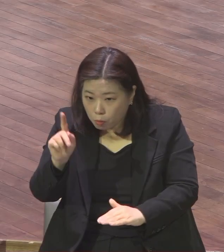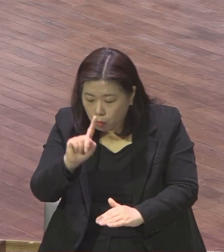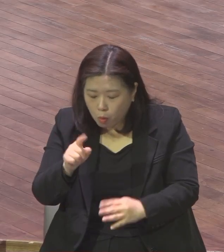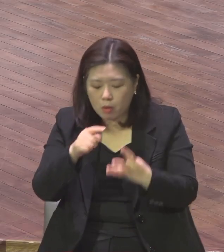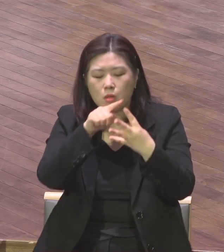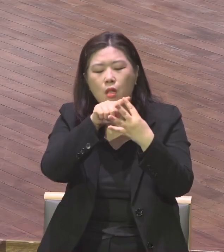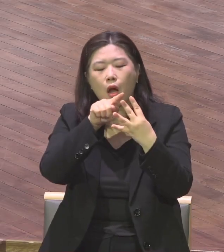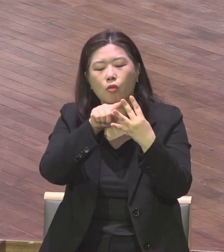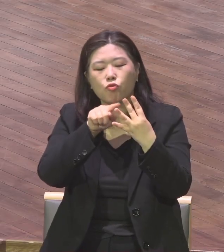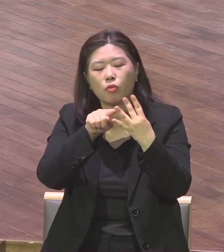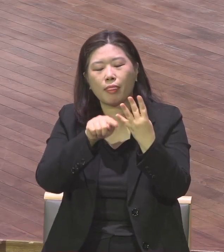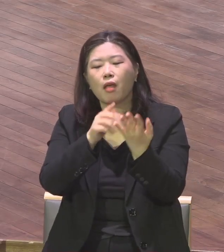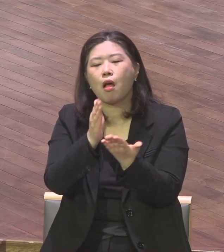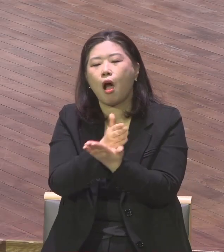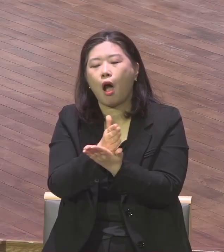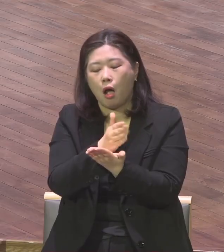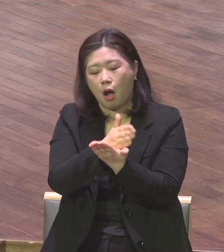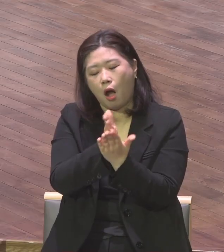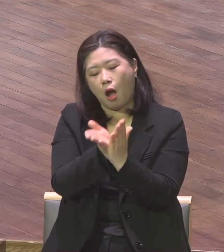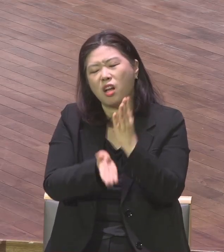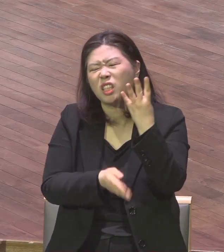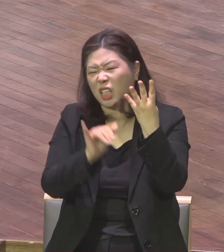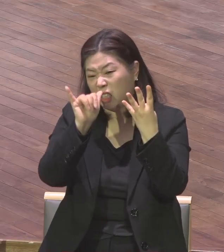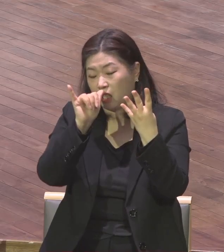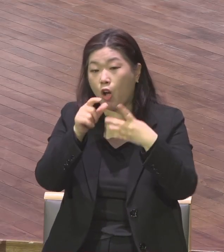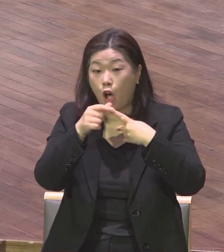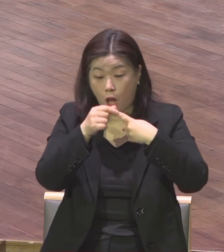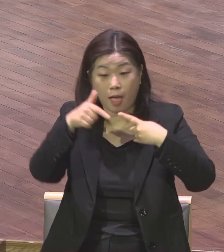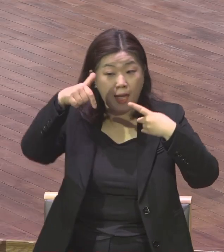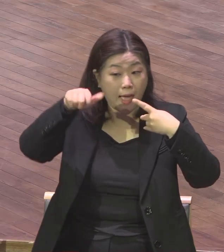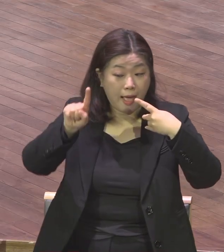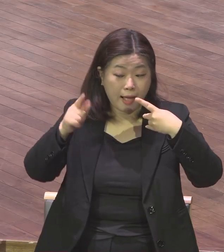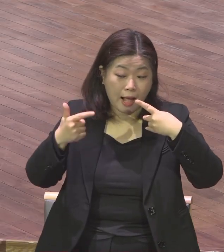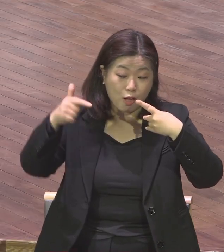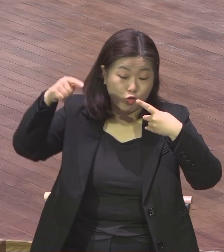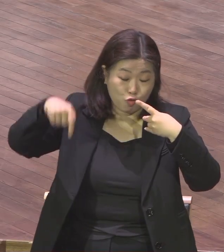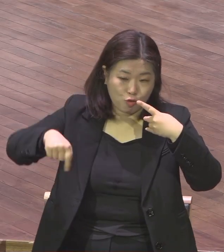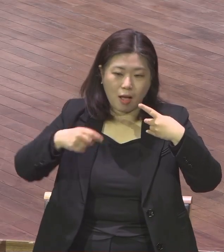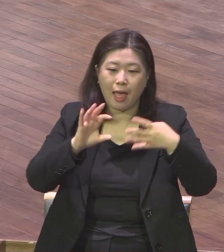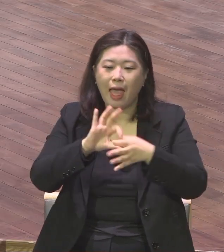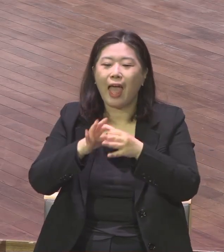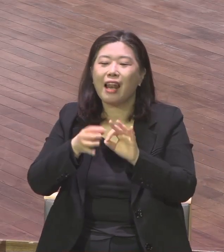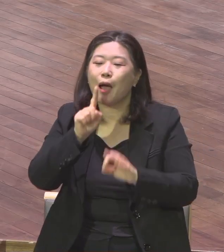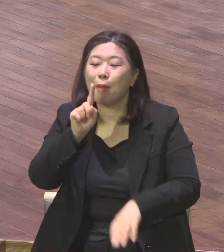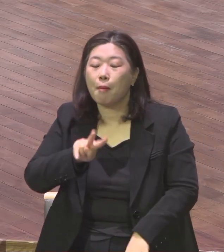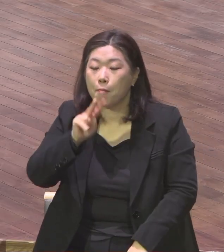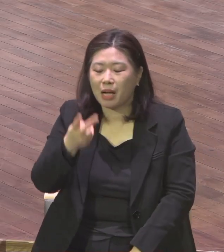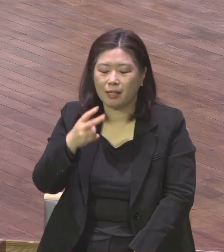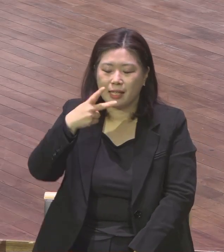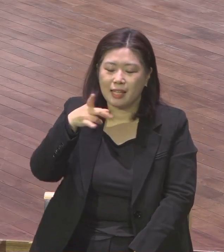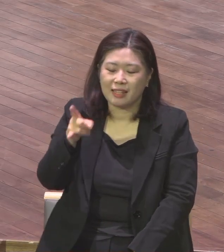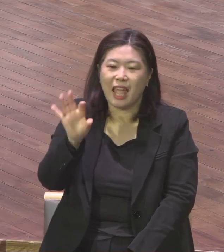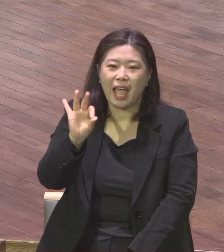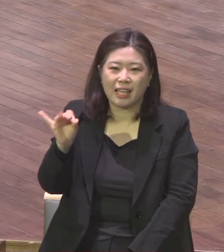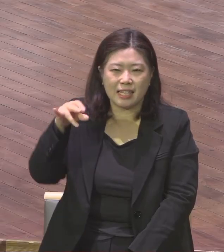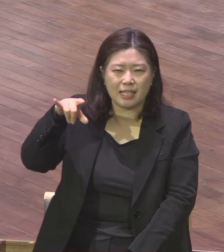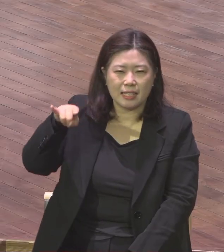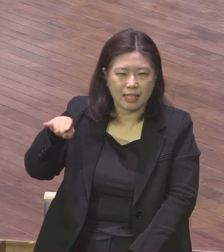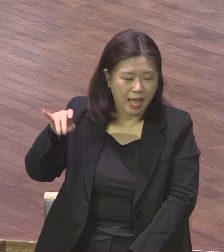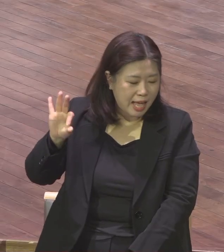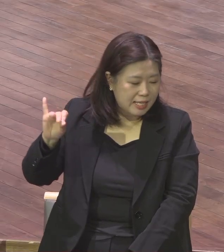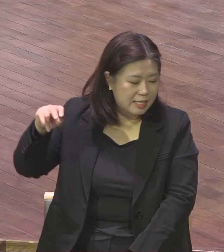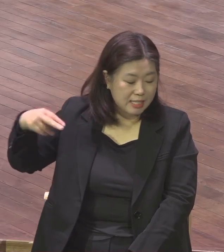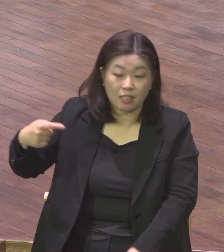했어요. 간구란 말이 헬라 말로 데이세이스라고 하는데 긴박한 상황 속에